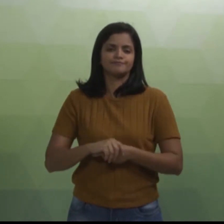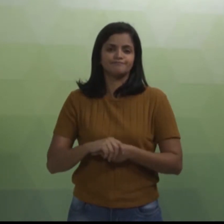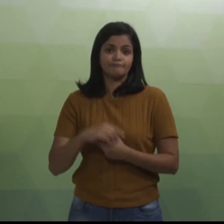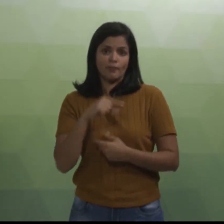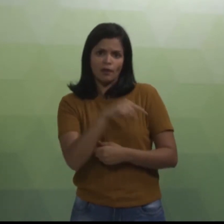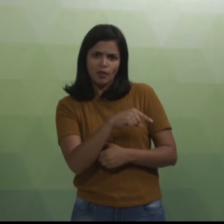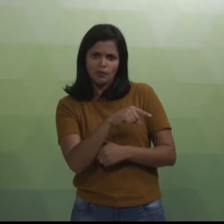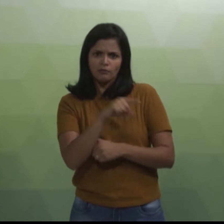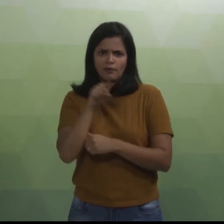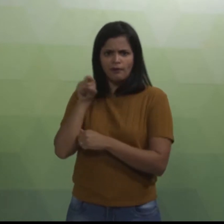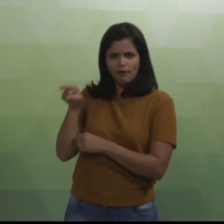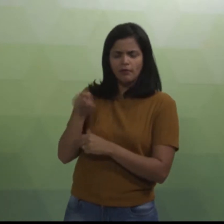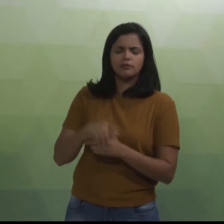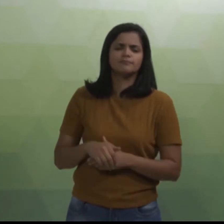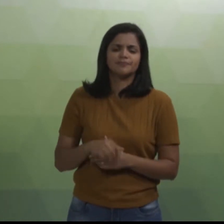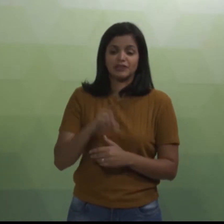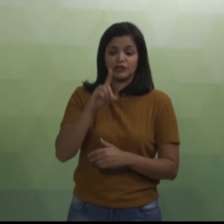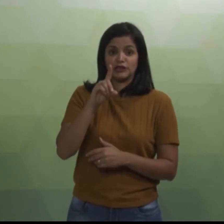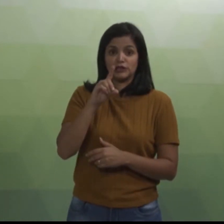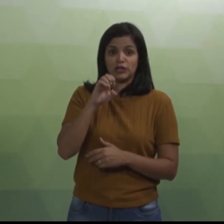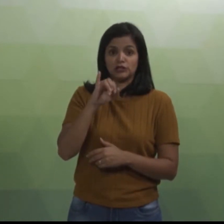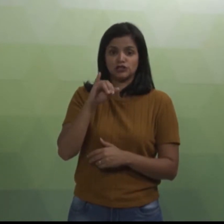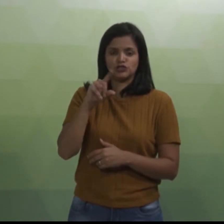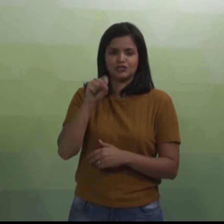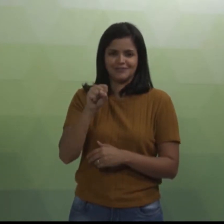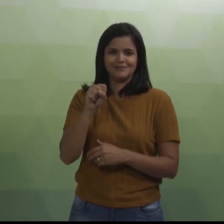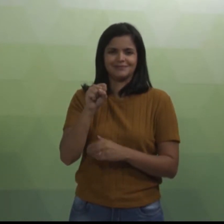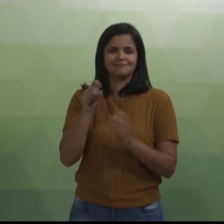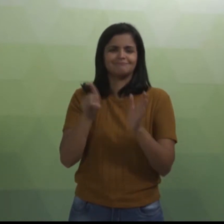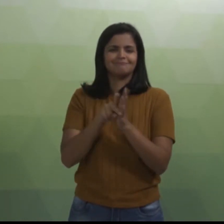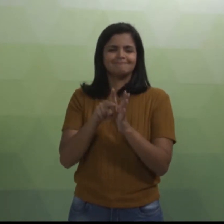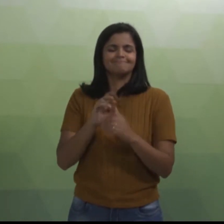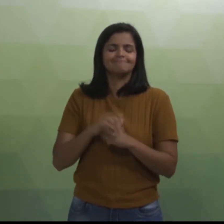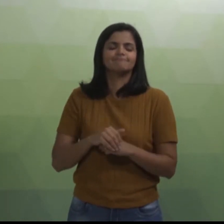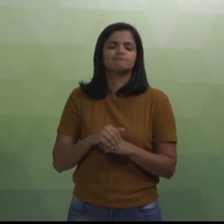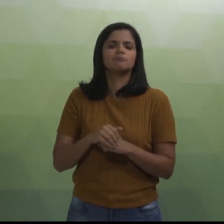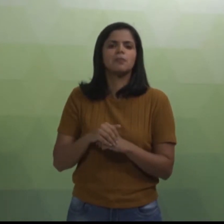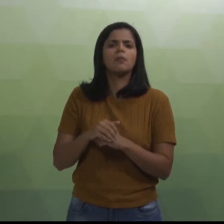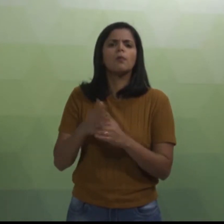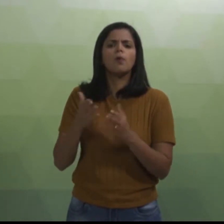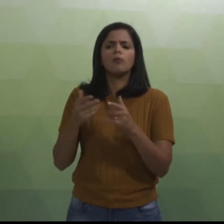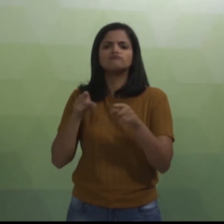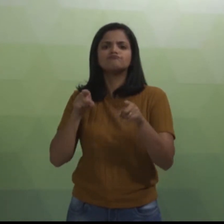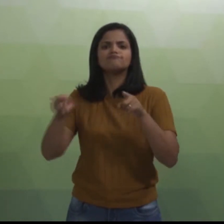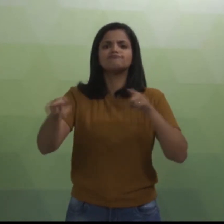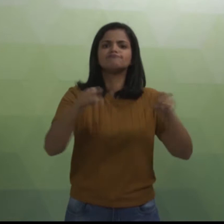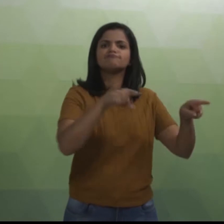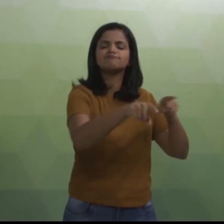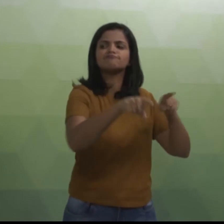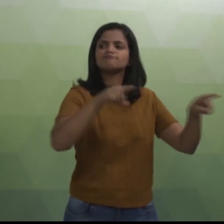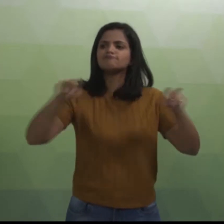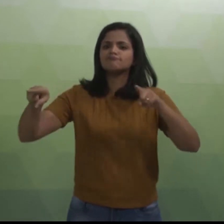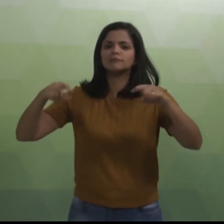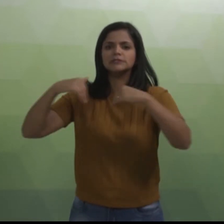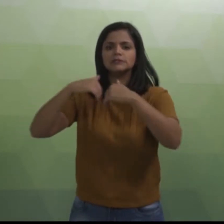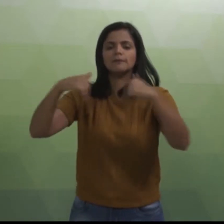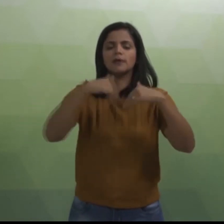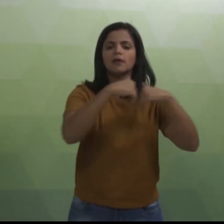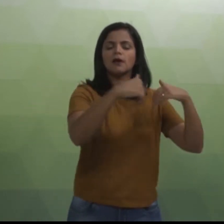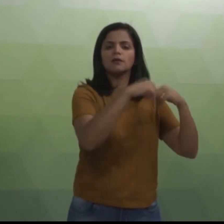Ele. Então, fica claro a posição da pessoa. Então, isso é